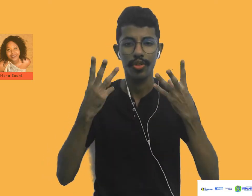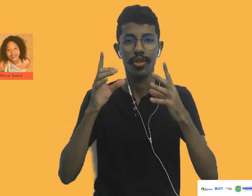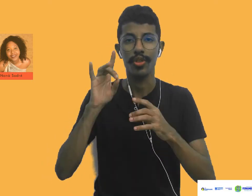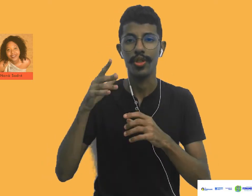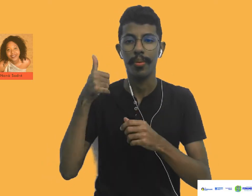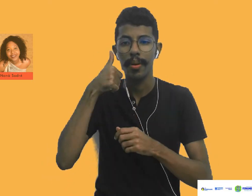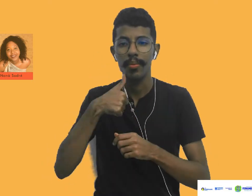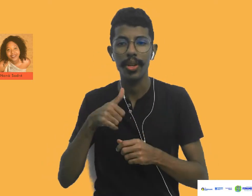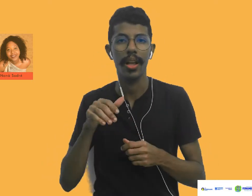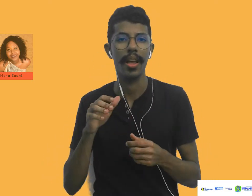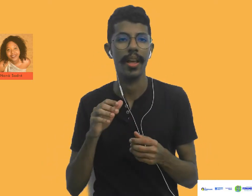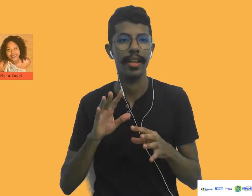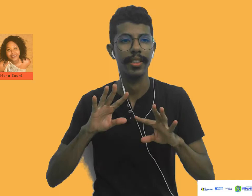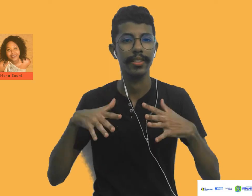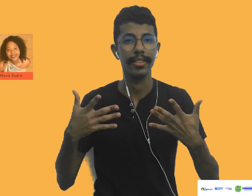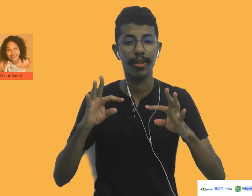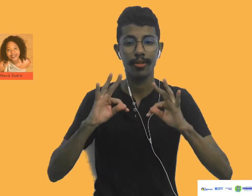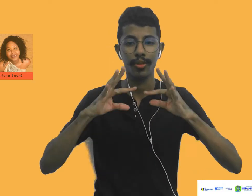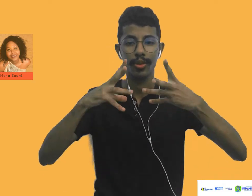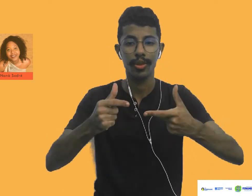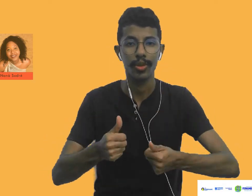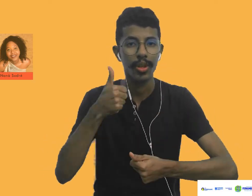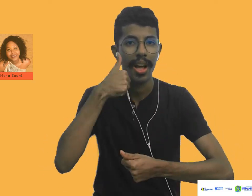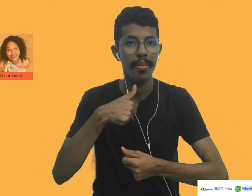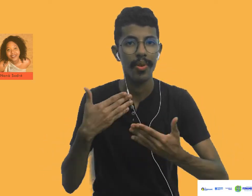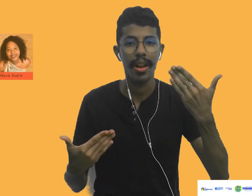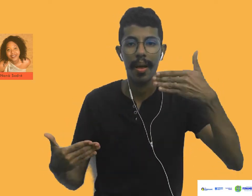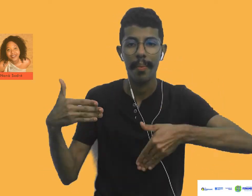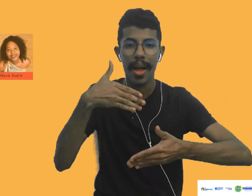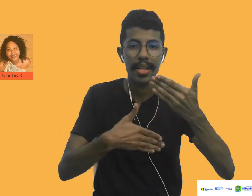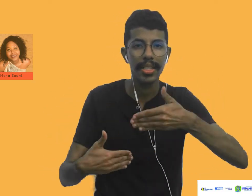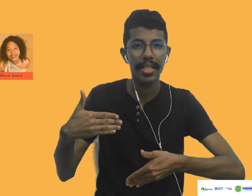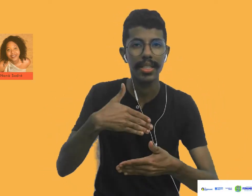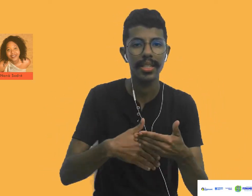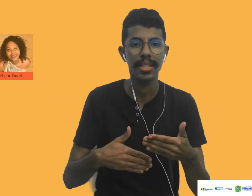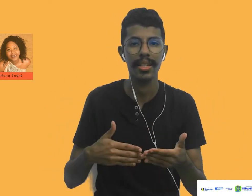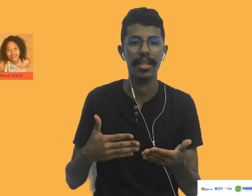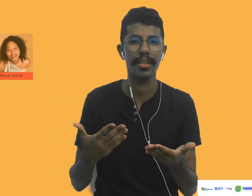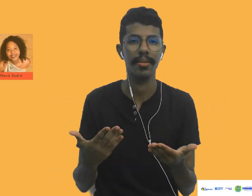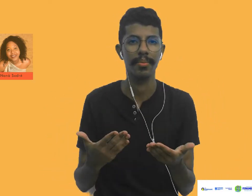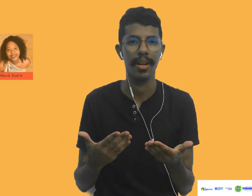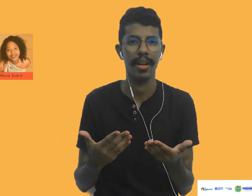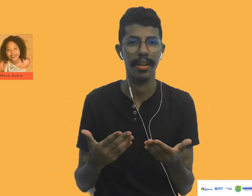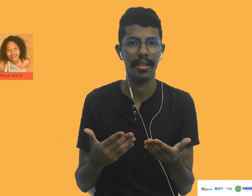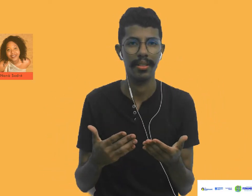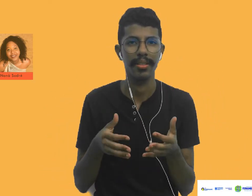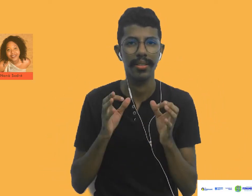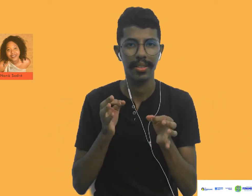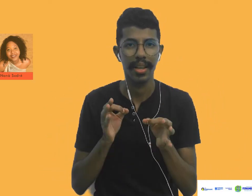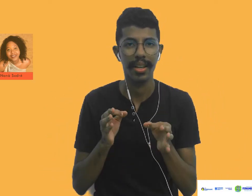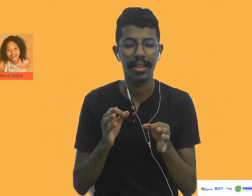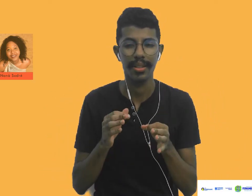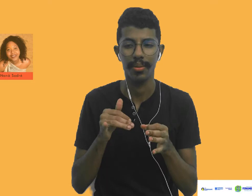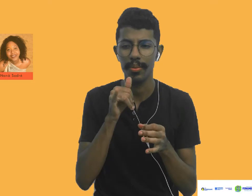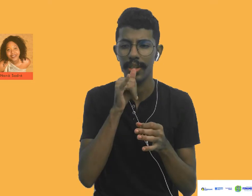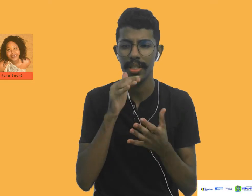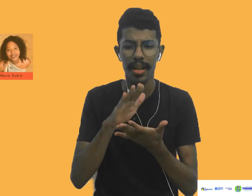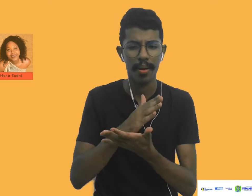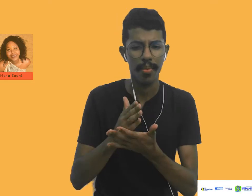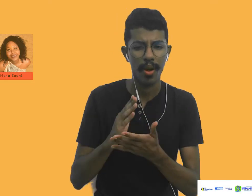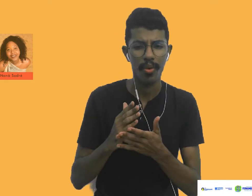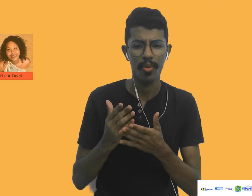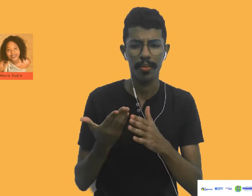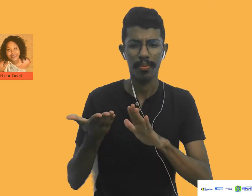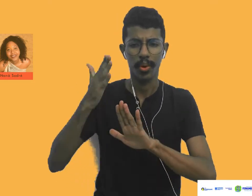Pretação, que é um festival para mulheres, né? Então, todas as mulheres participam, umas participam um ano,